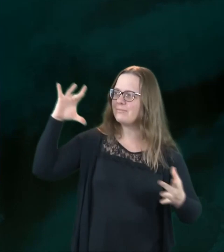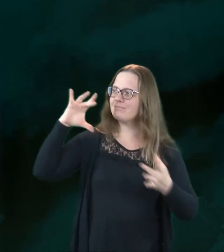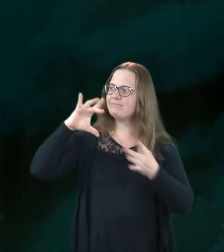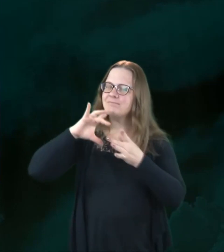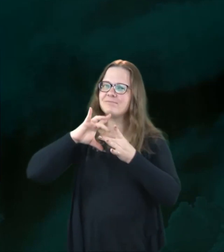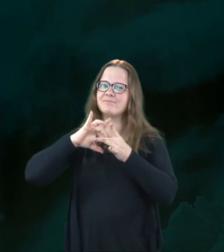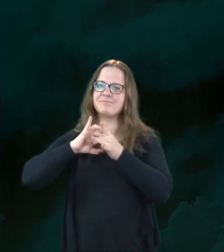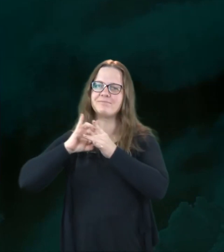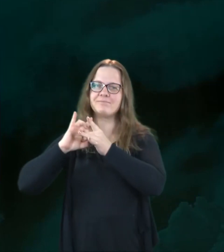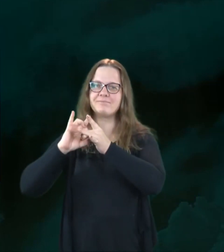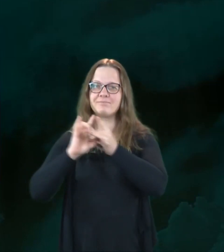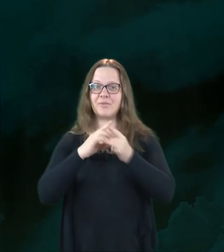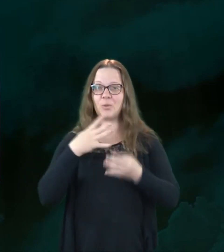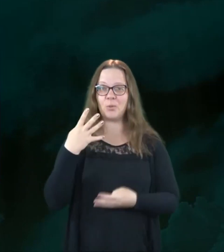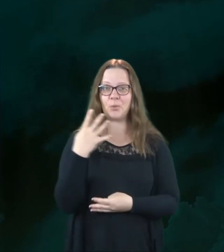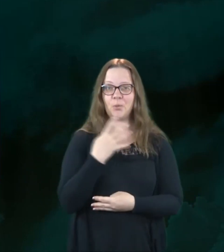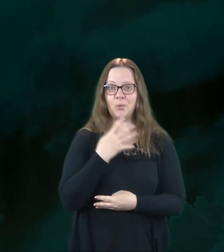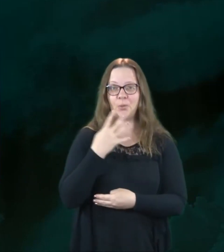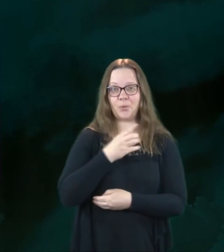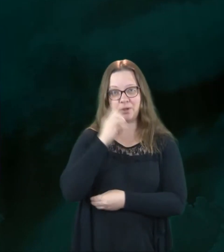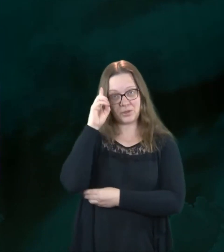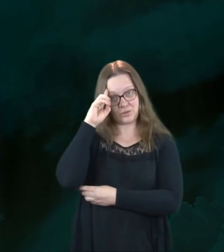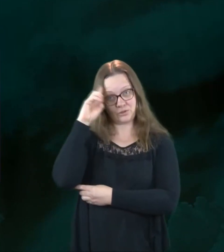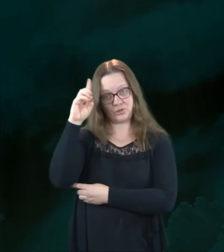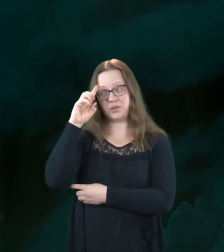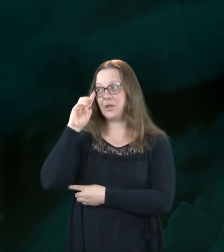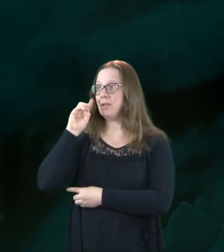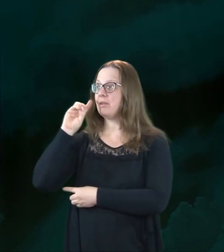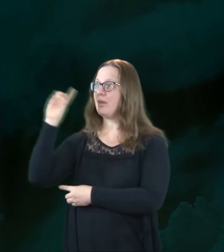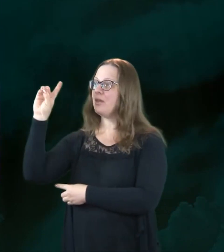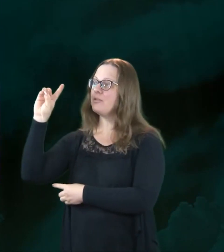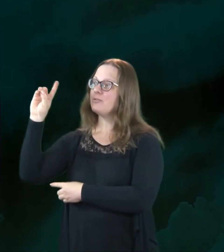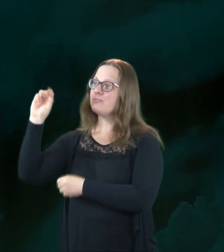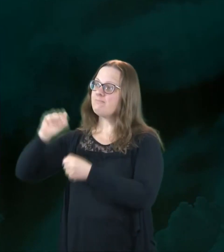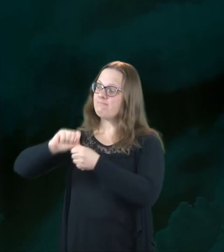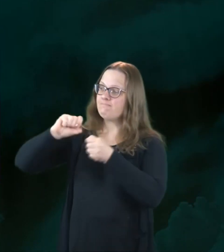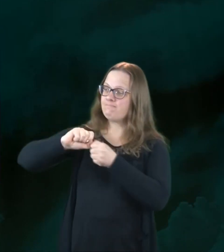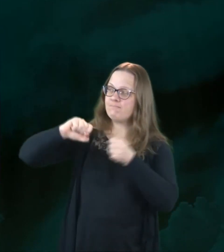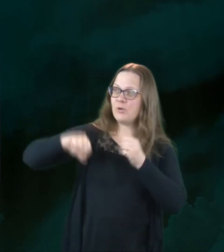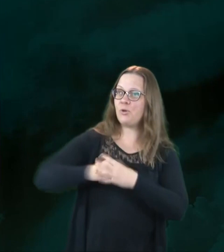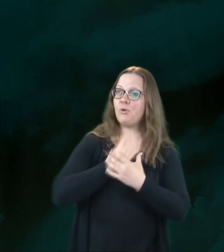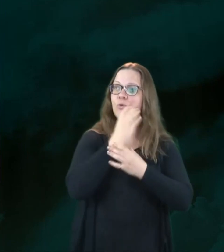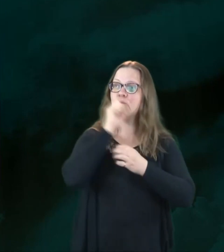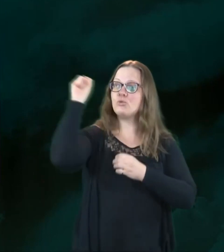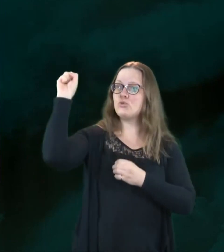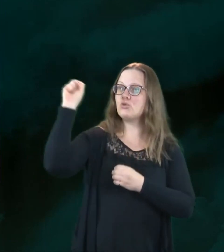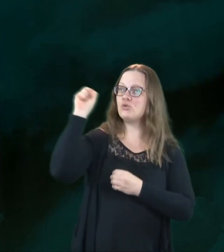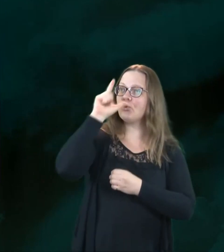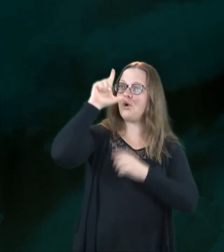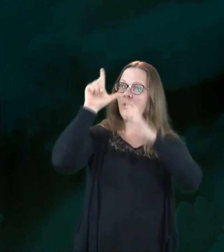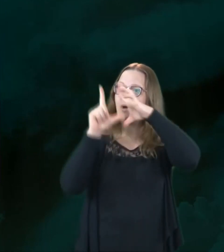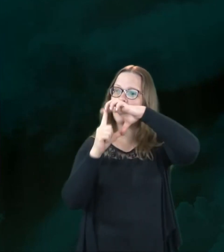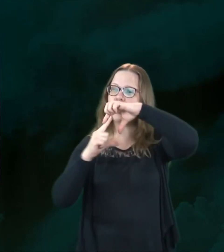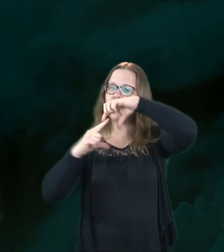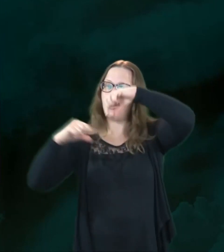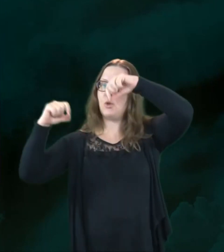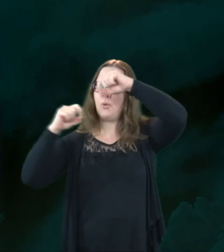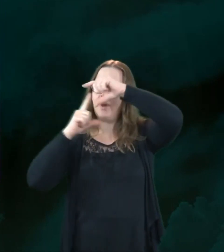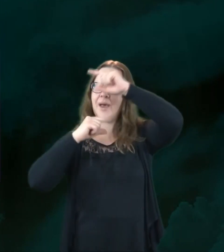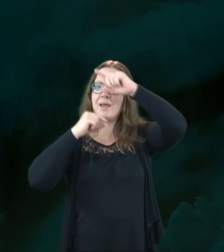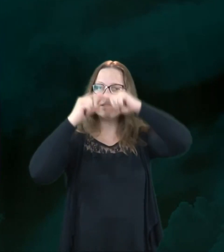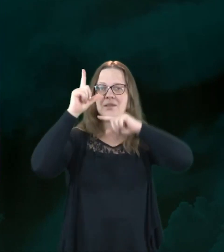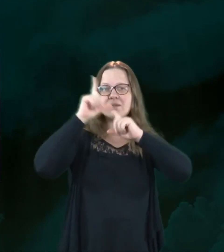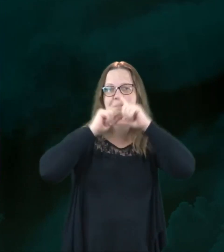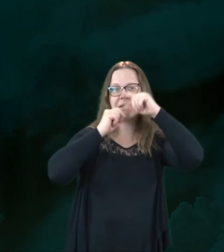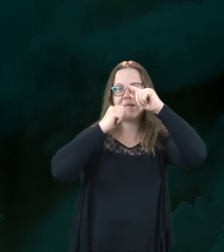E o quarto dia, né, ele criou os luzeiros, e Deus também disse que era bom. No quinto dia, né, Deus